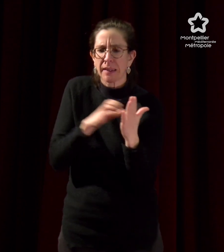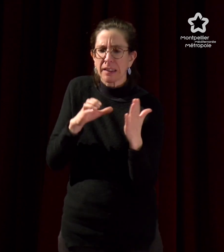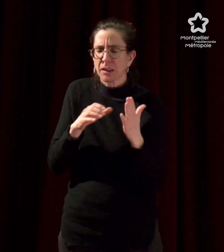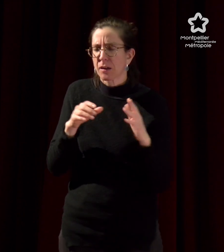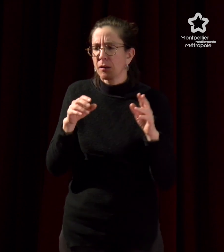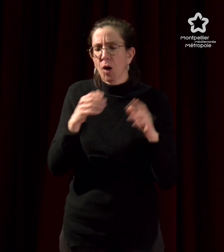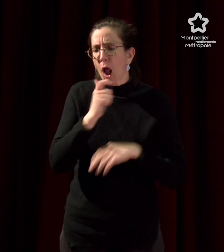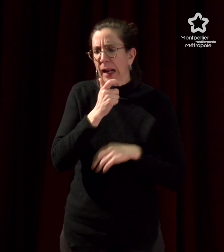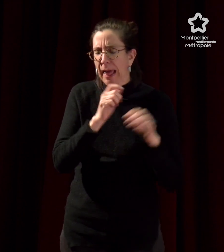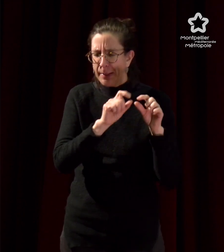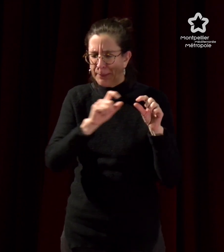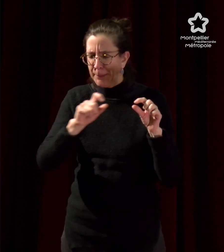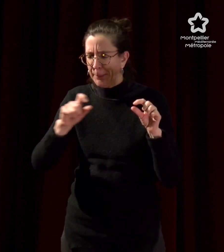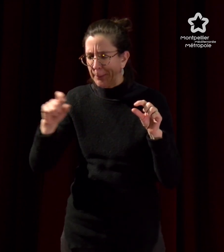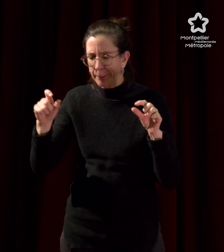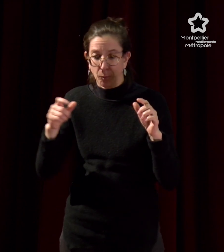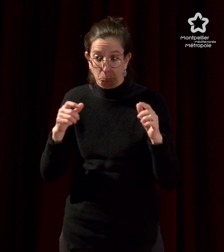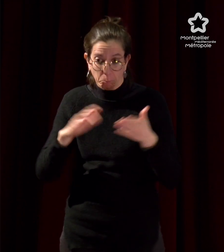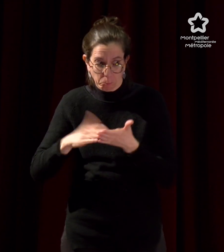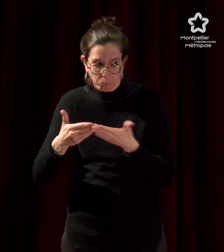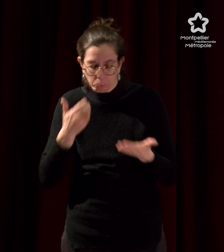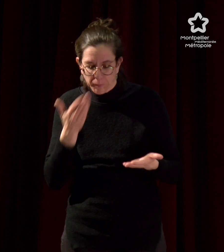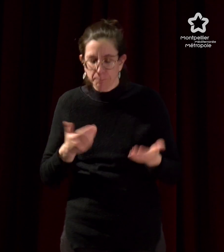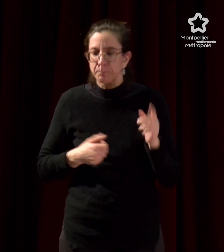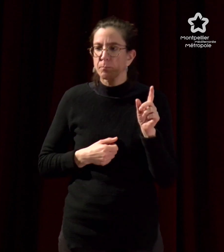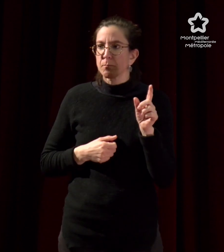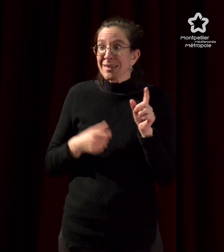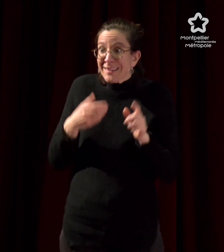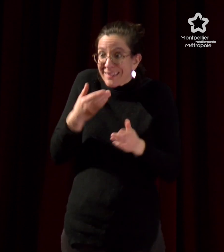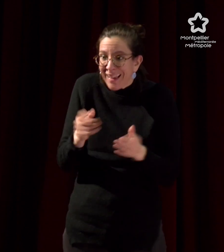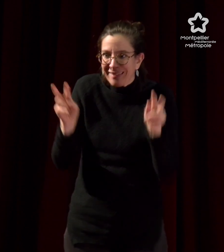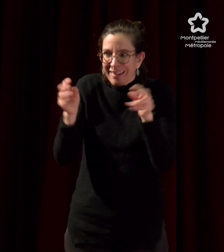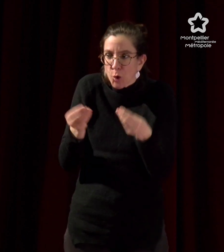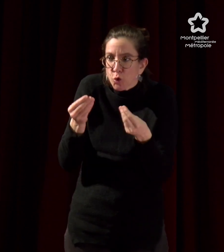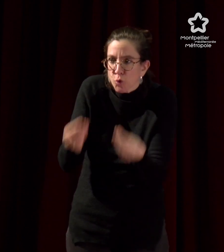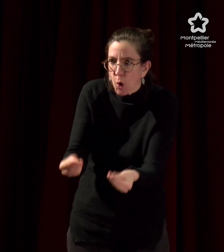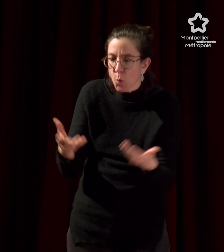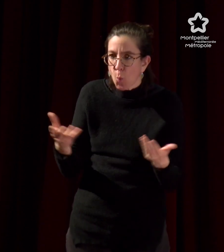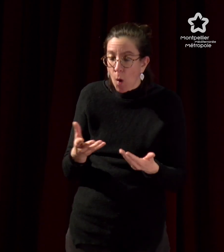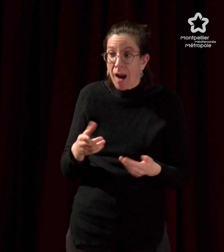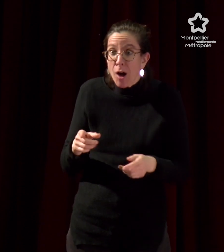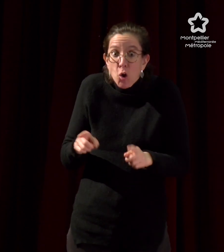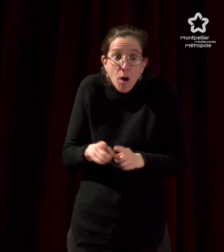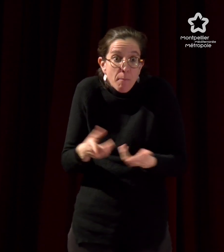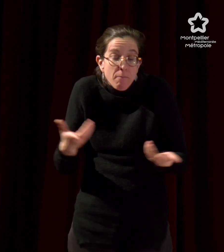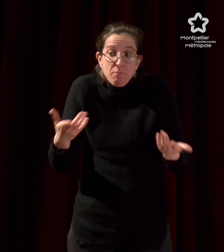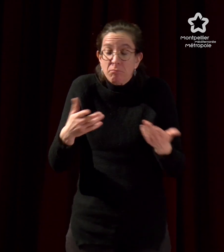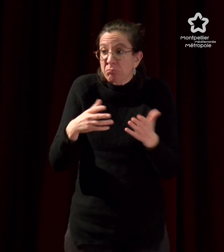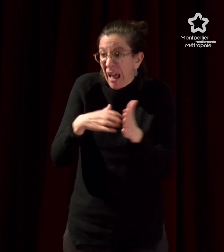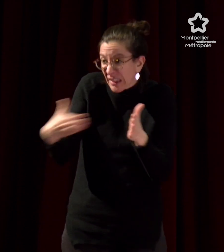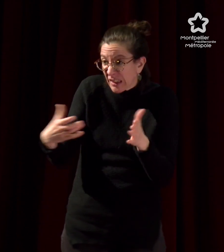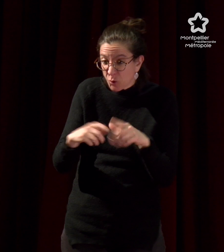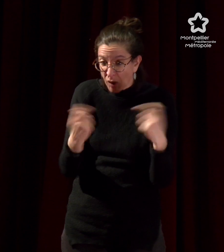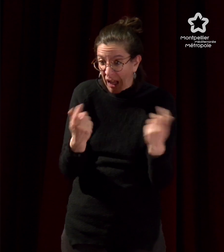from Yamnaya ». Et ça donnait vraiment l'idée d'un déferlement de hordes, et ça avait été beaucoup repris